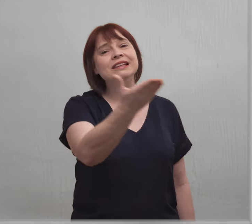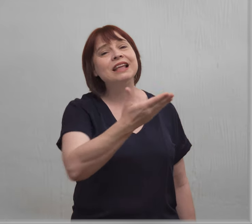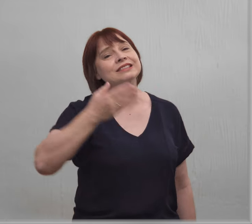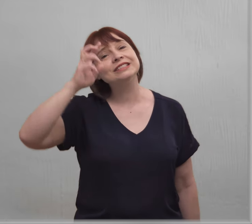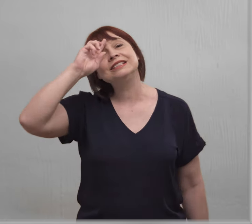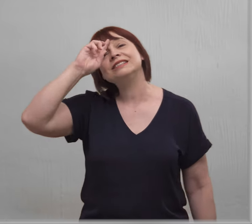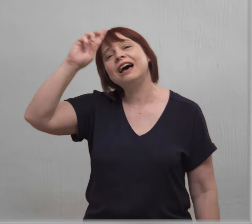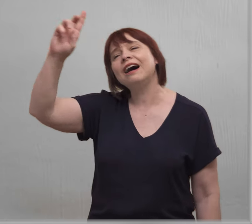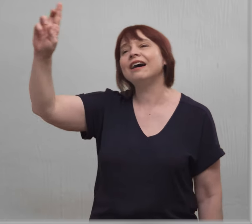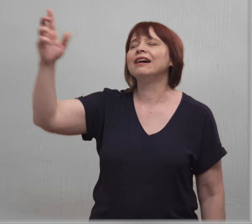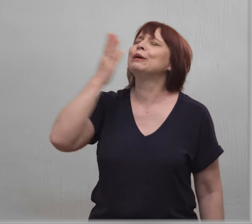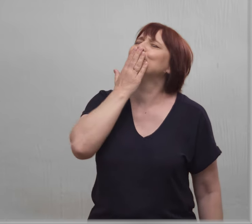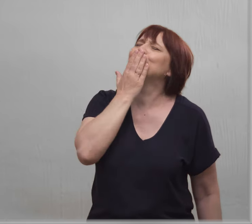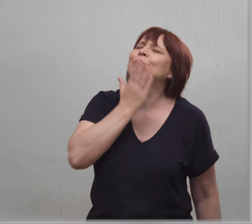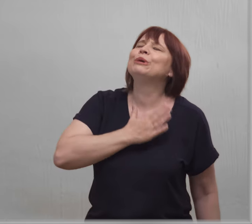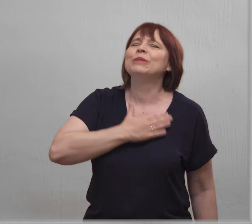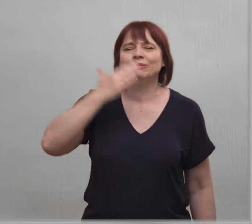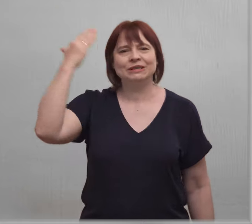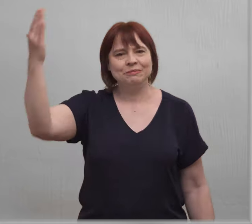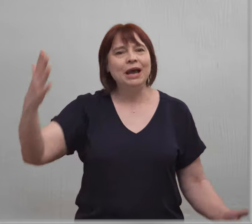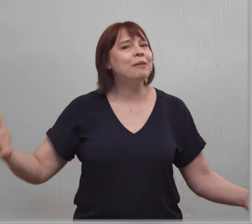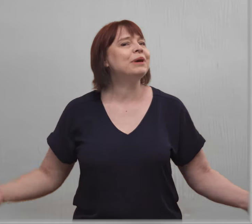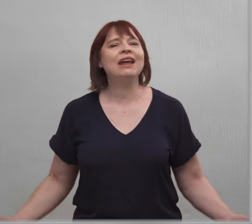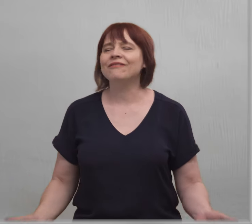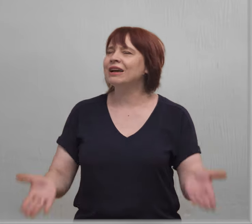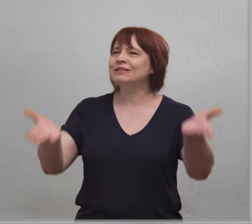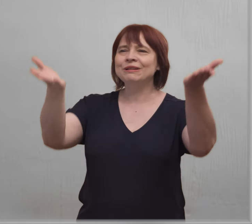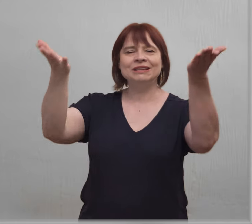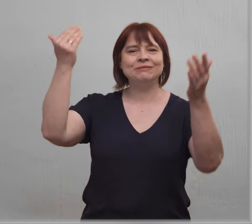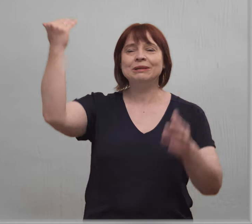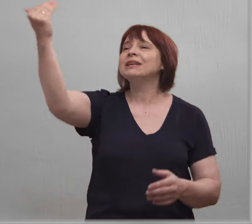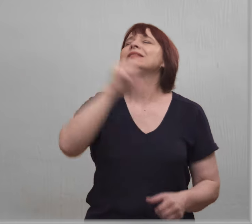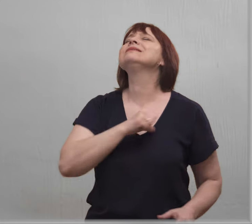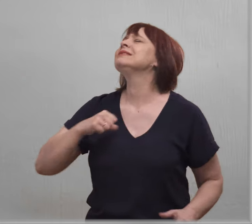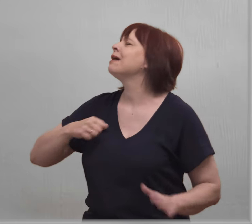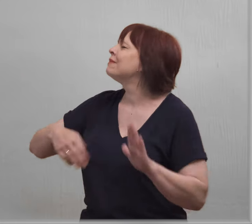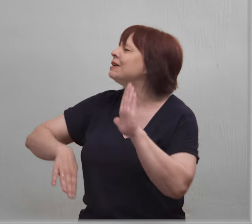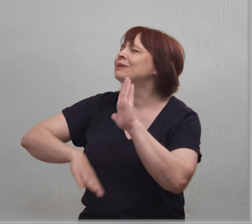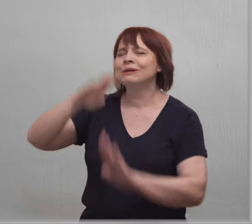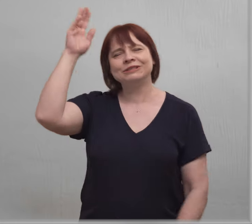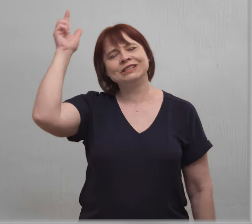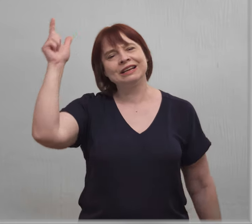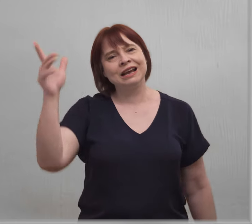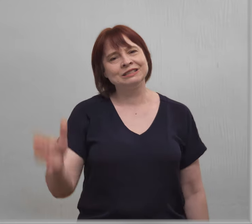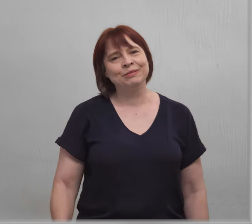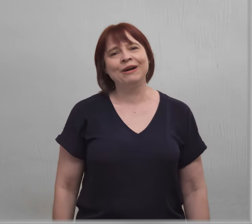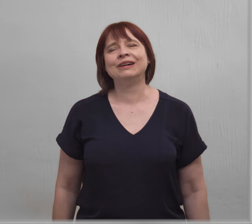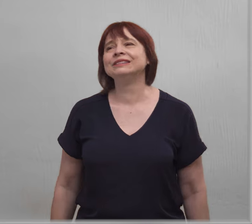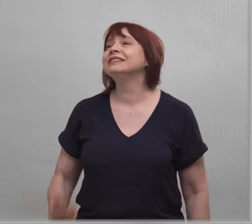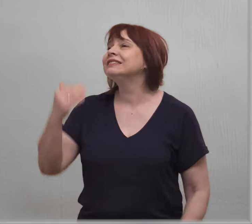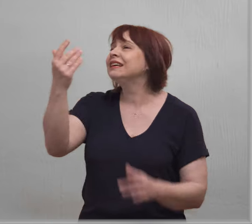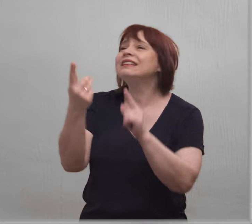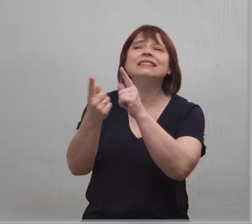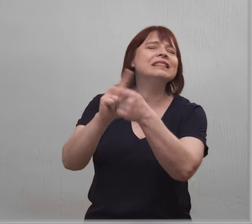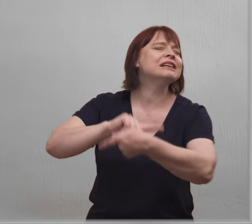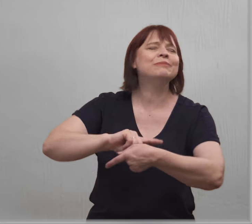Царь. Аллилуйя. Любим Тебя и превозносим Тебя. Ты самый лучший Господь. Неизменная